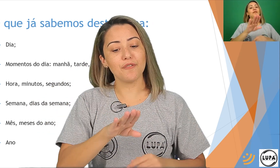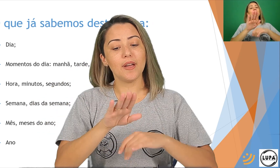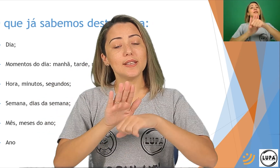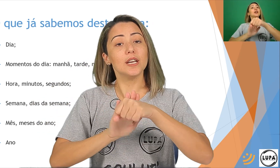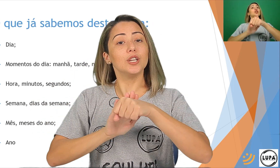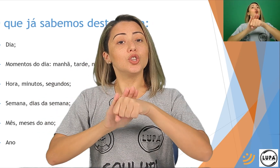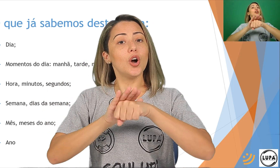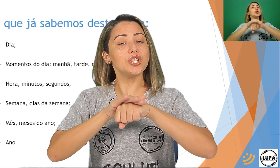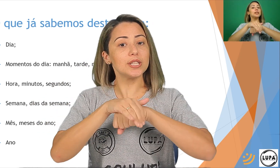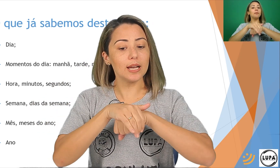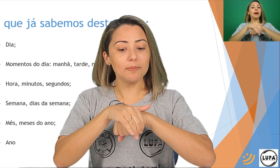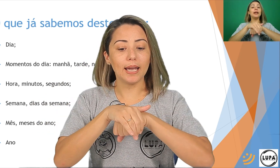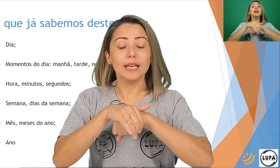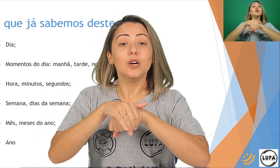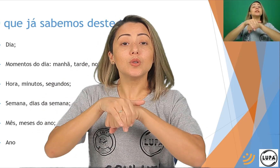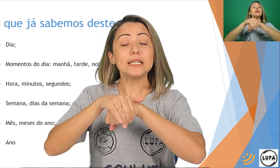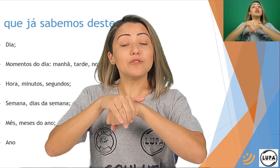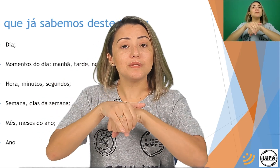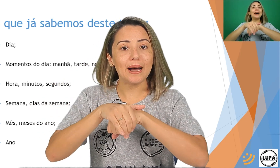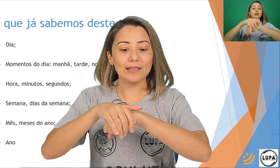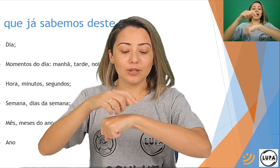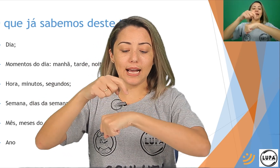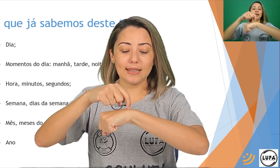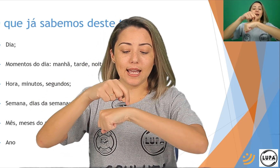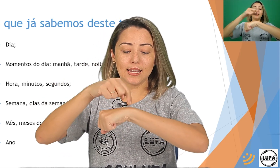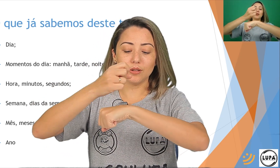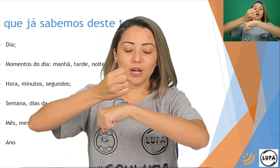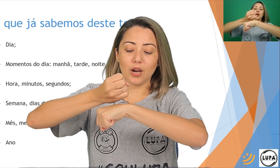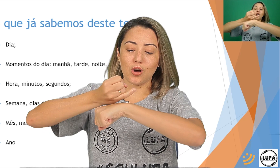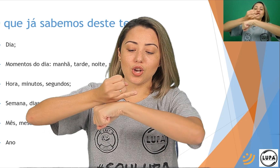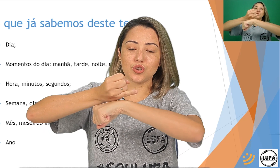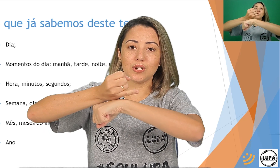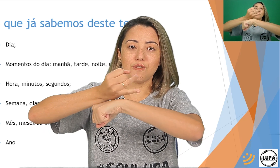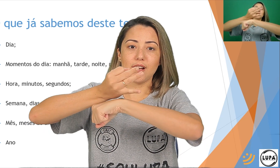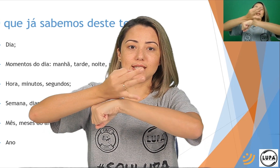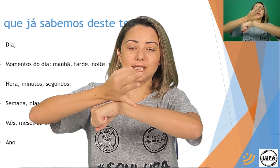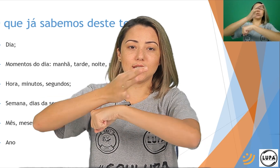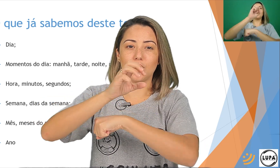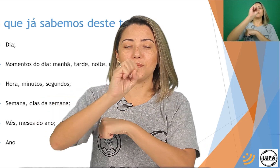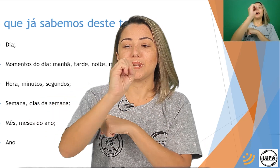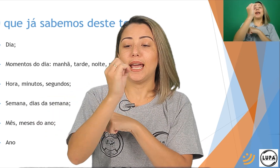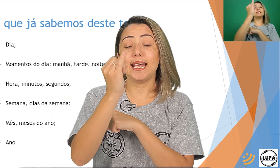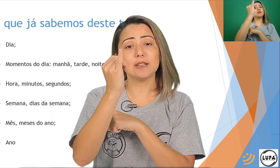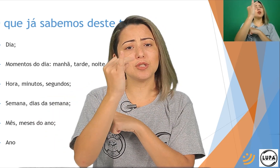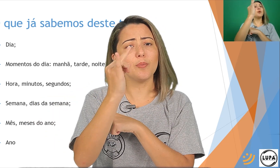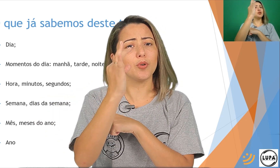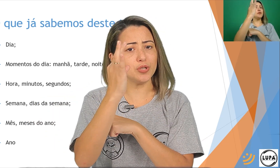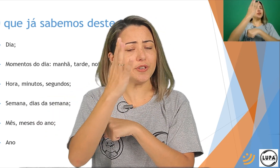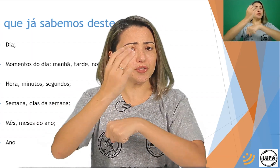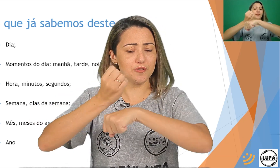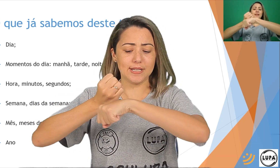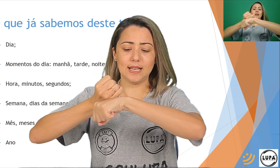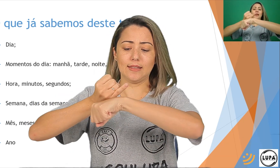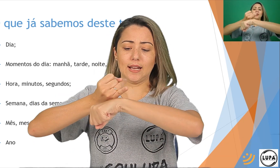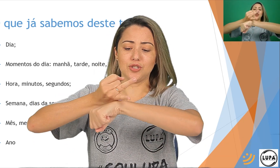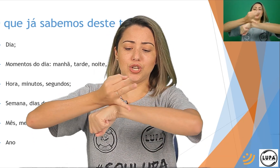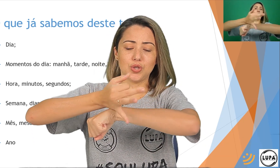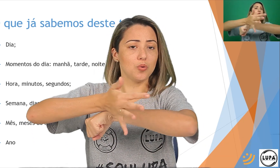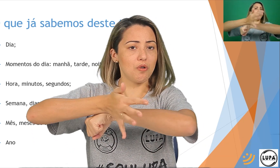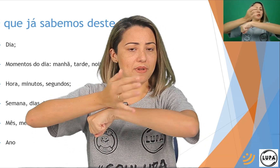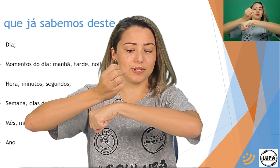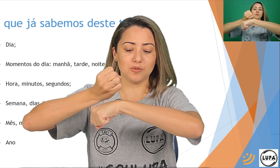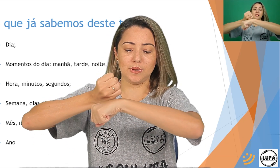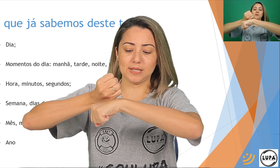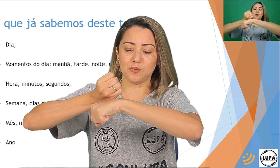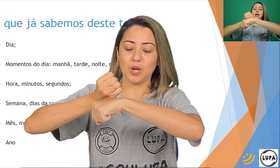a gente já fez, noite também. O sinal de madrugada é aqui no relógio e faz assim, ó. Esse é um sinal um pouco difícil de fazer, tá, gente?